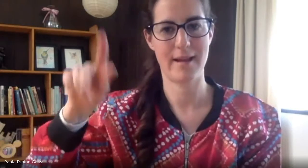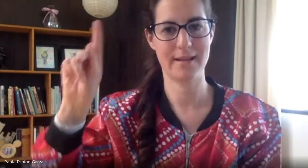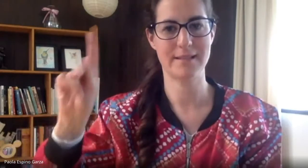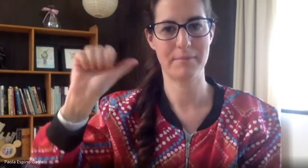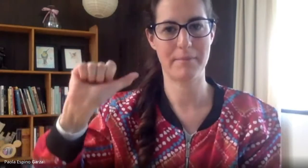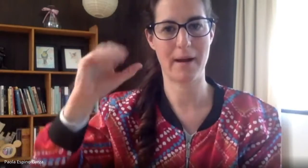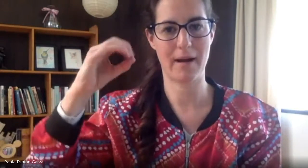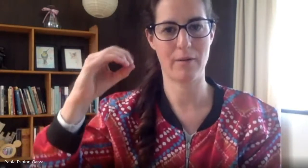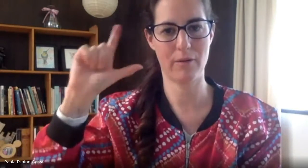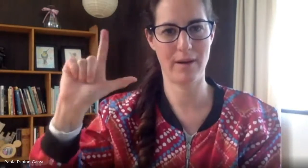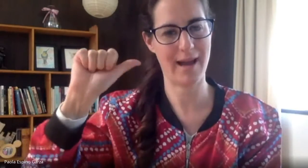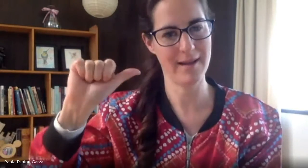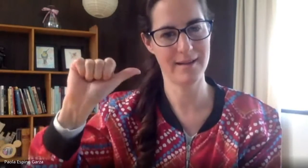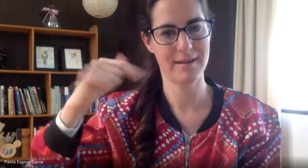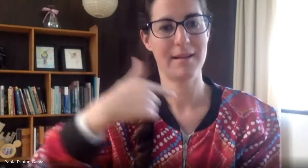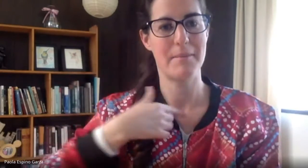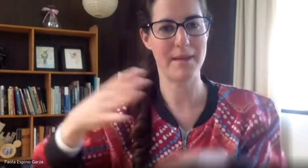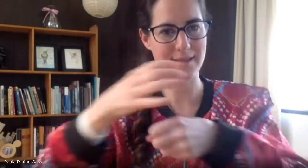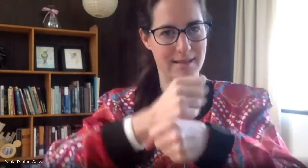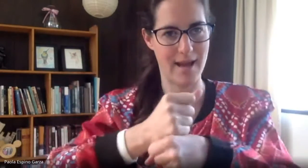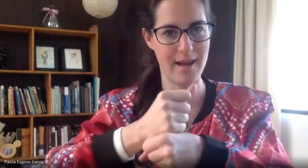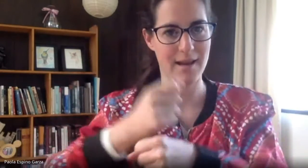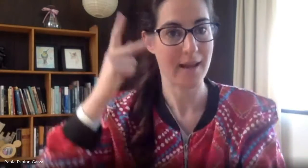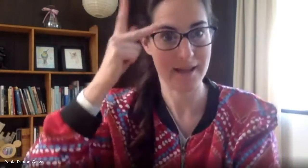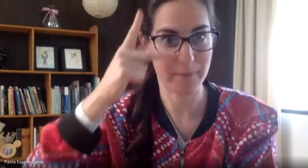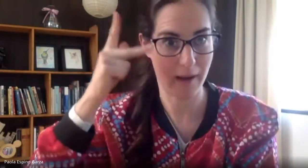es Paola, mi señal es Pao.